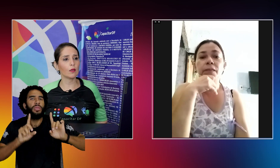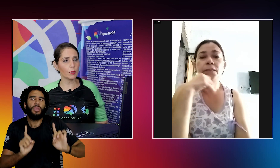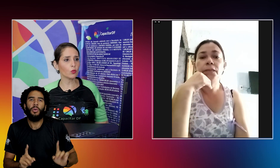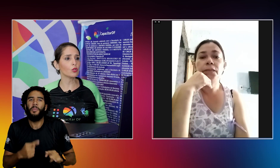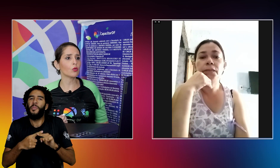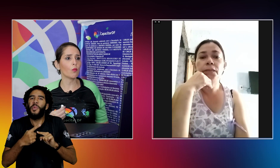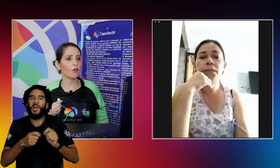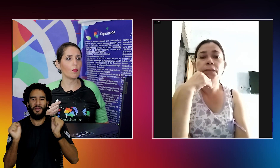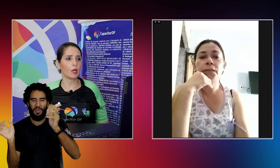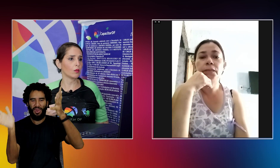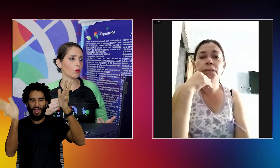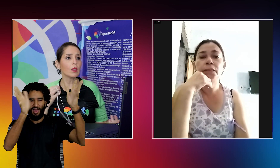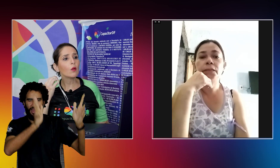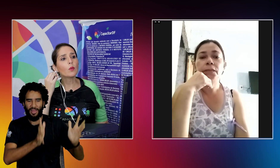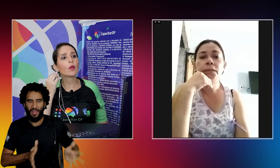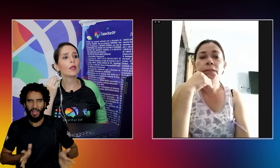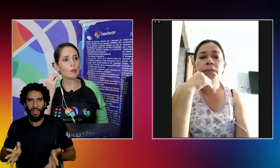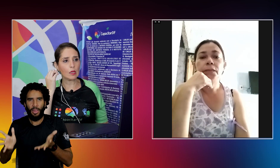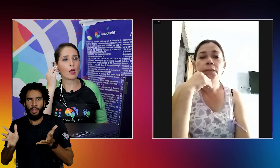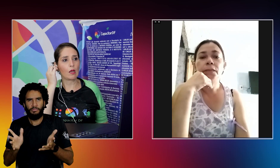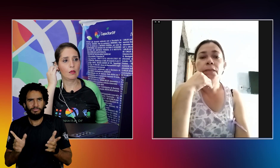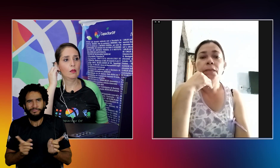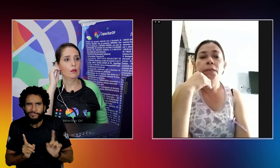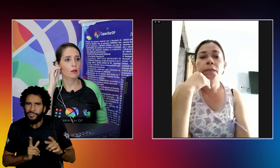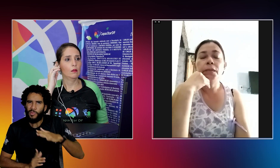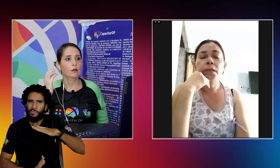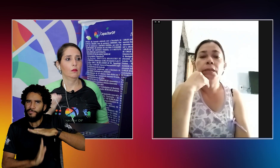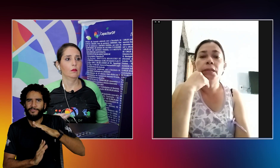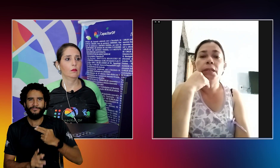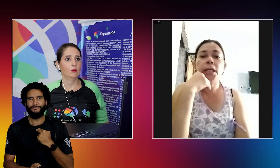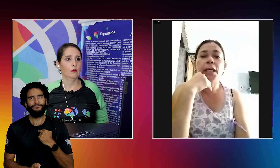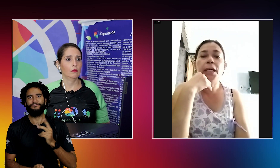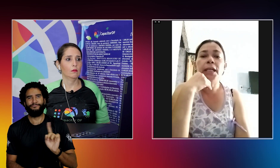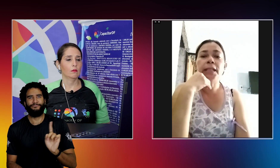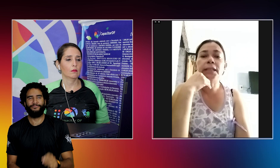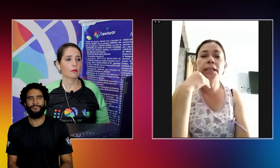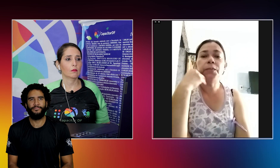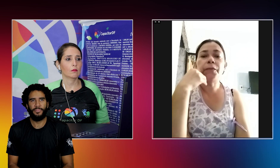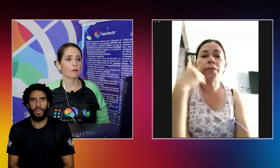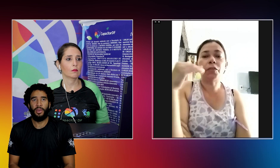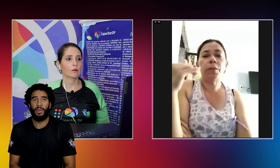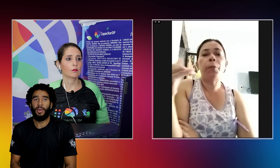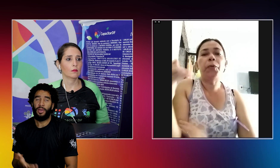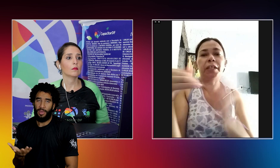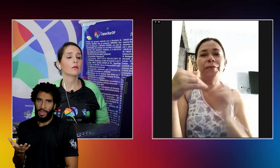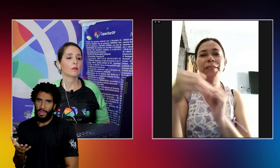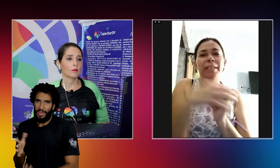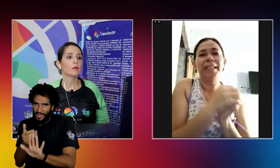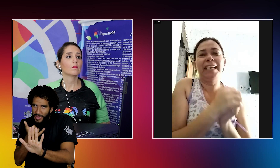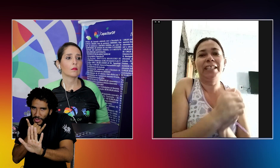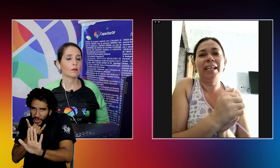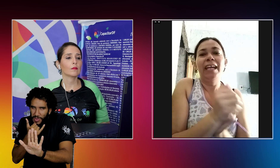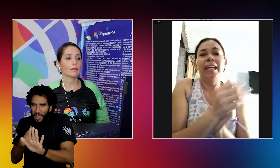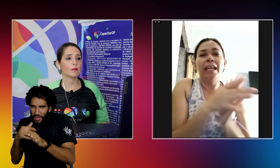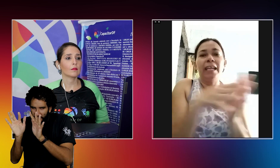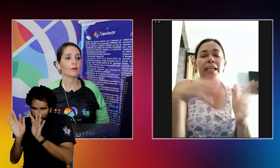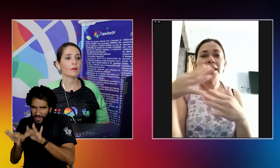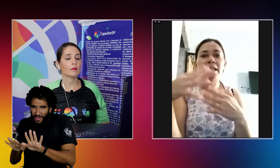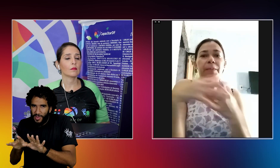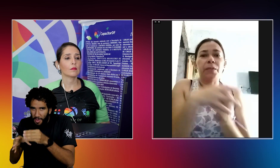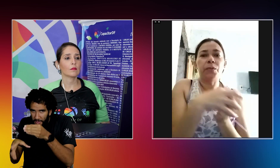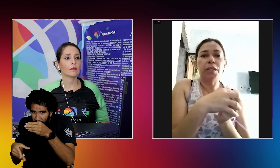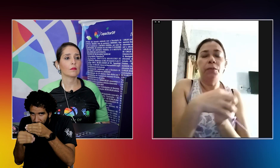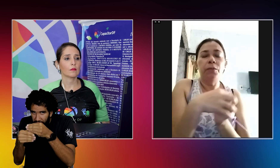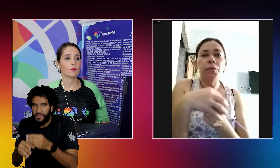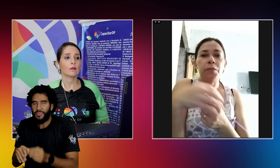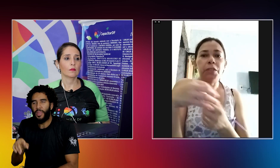falar da amplitude do movimento? Não tem por que limitar. É tanto, professor, só mais um pouquinho, eu vou terminar já. Essa